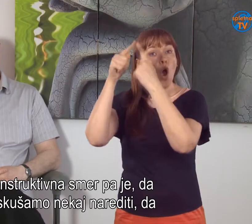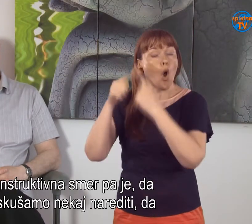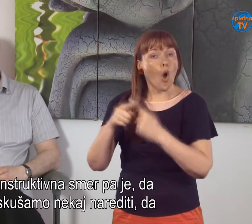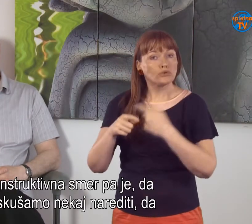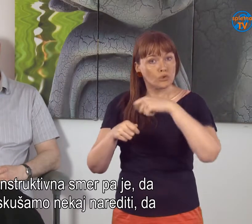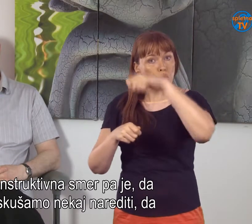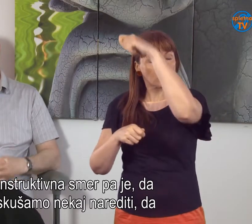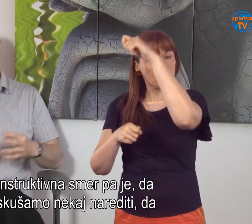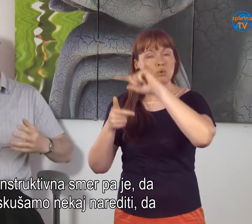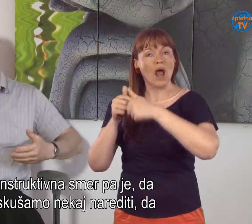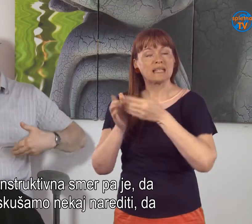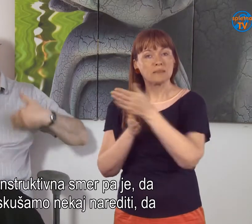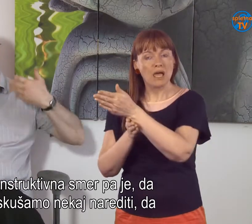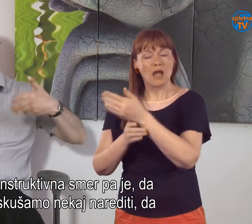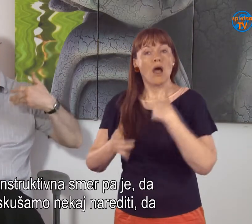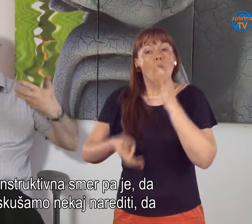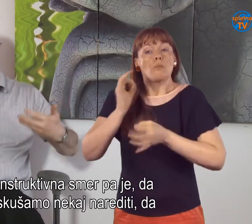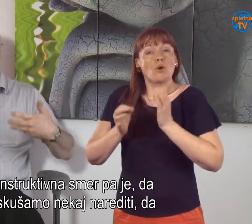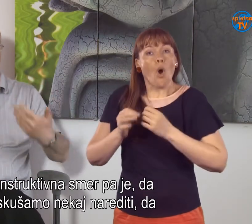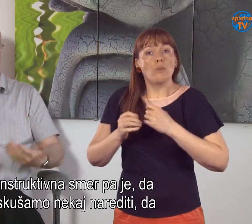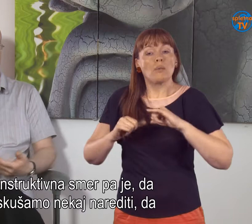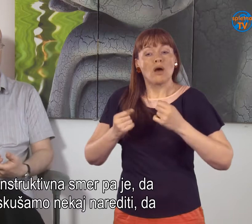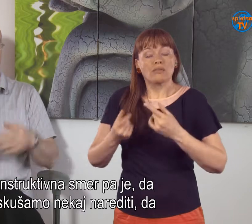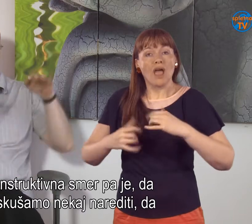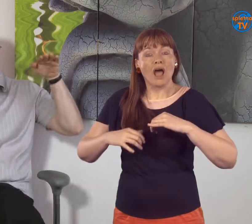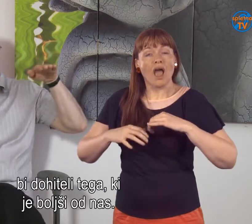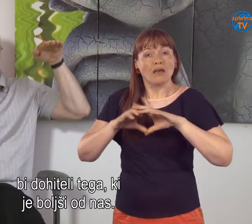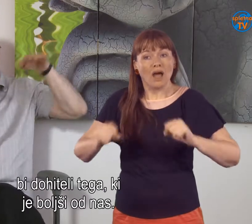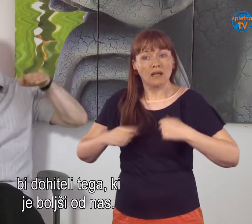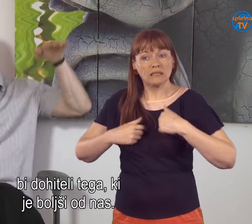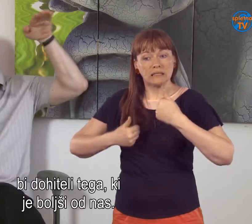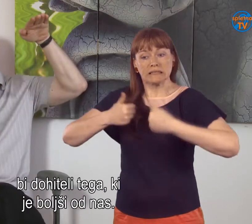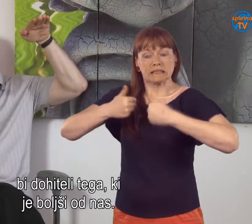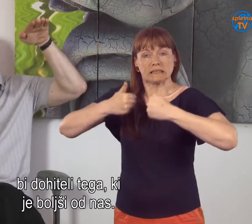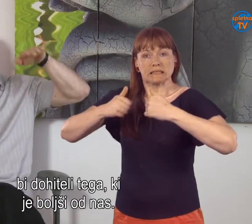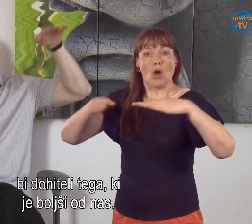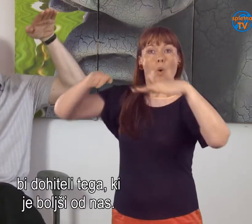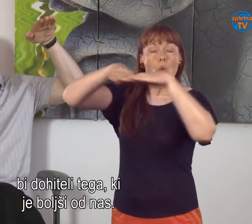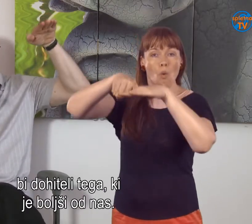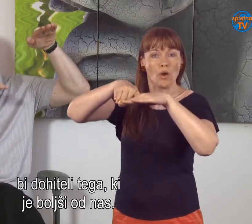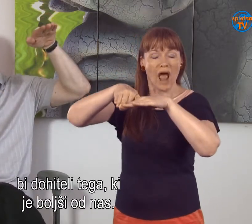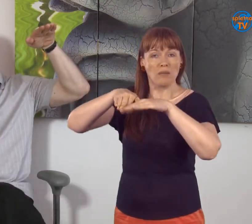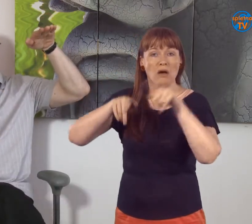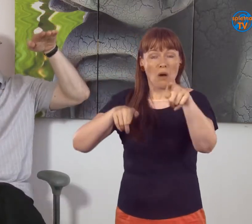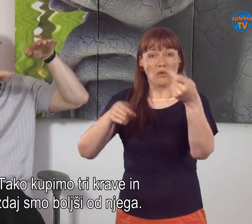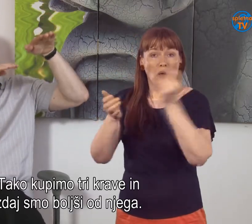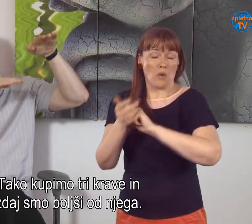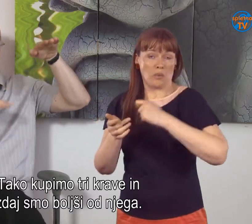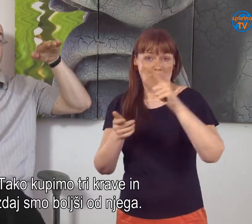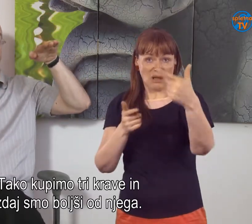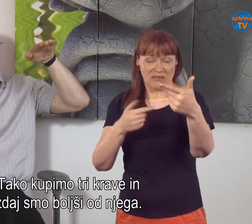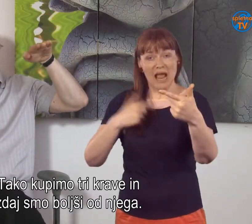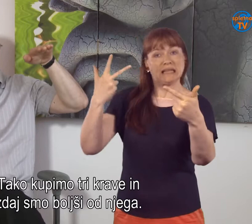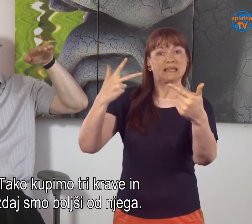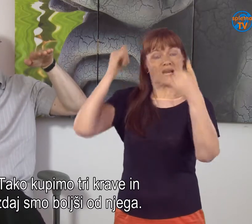Konstruktivna smer je pa, da pravzaprav mi skušamo nekaj narediti, da dohitimo tega, ki je zdaj boljši od nas in, ne vem,